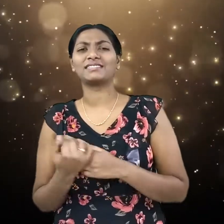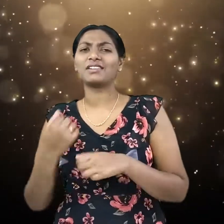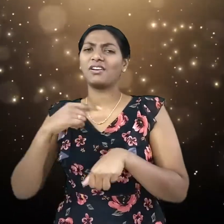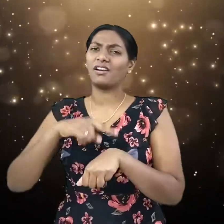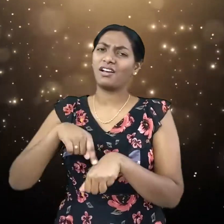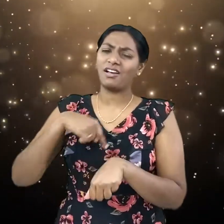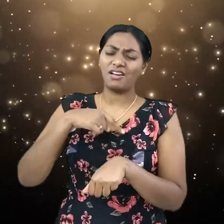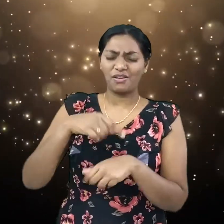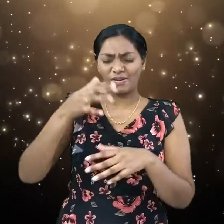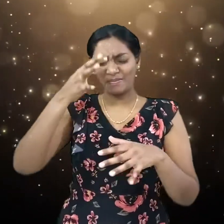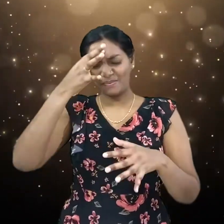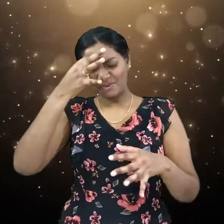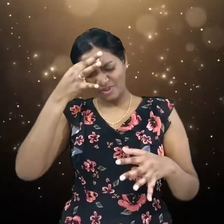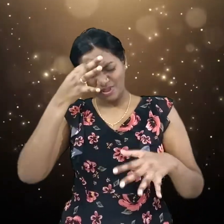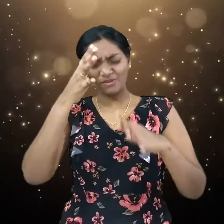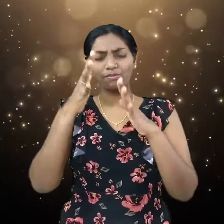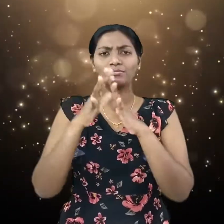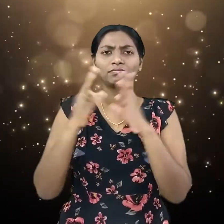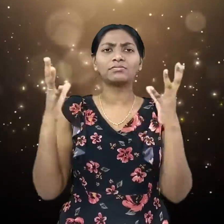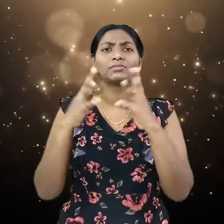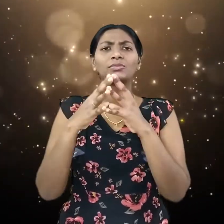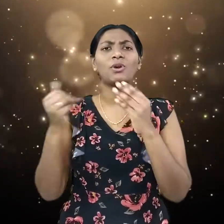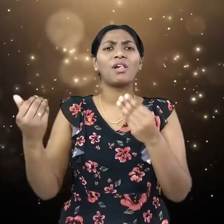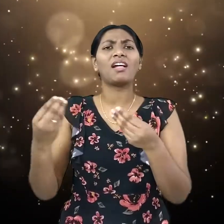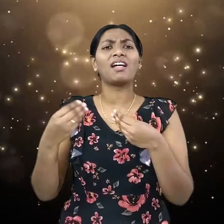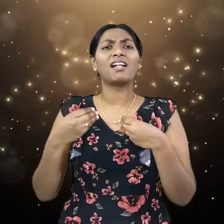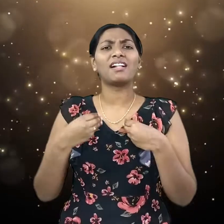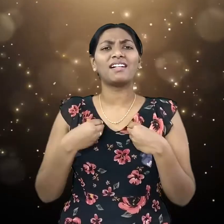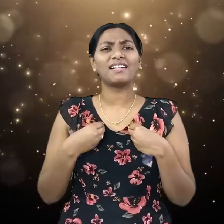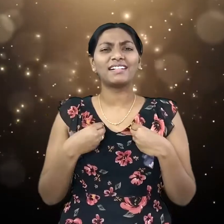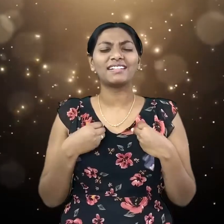हर समस्या का समाधान है।